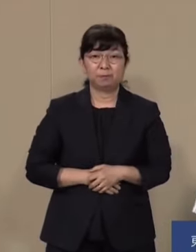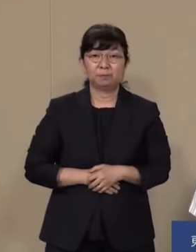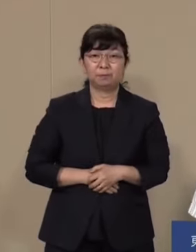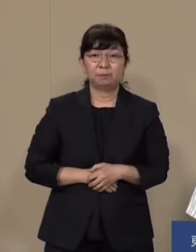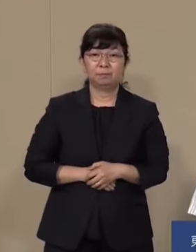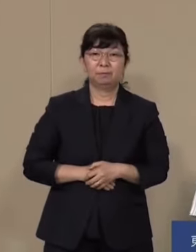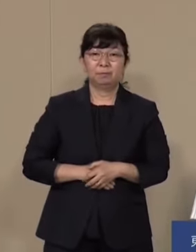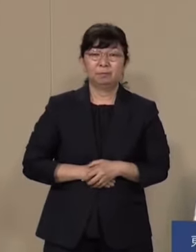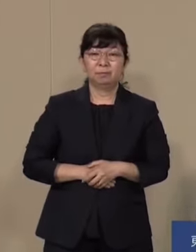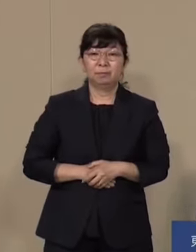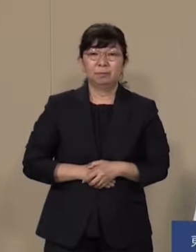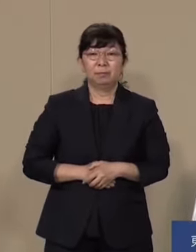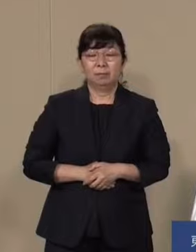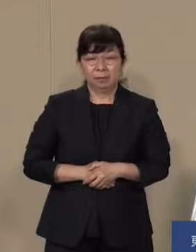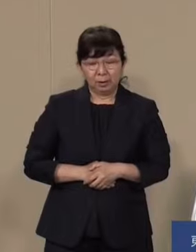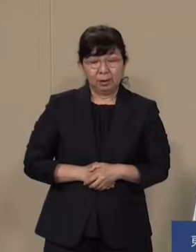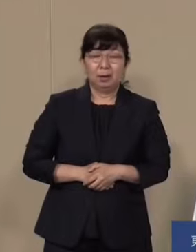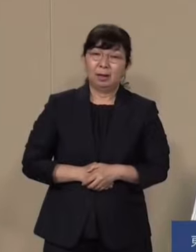しよう